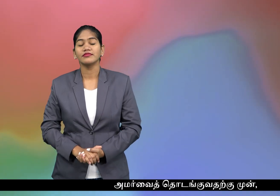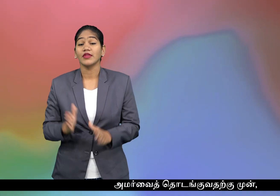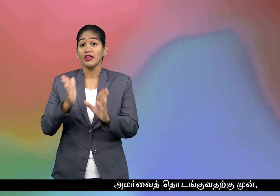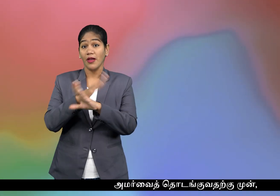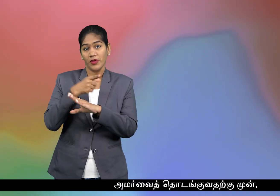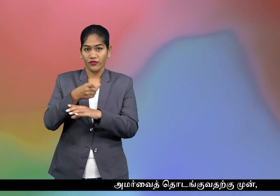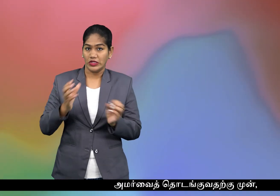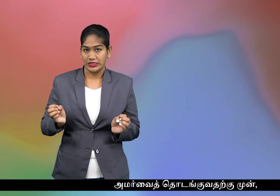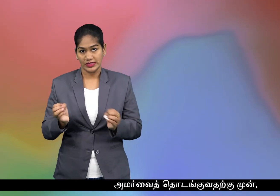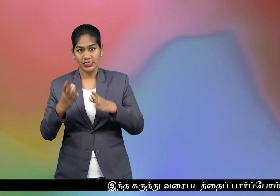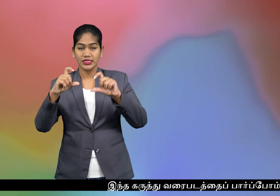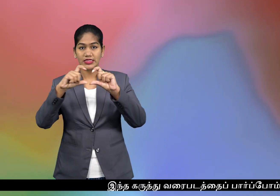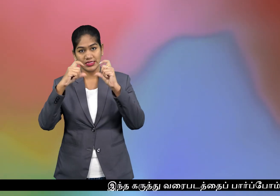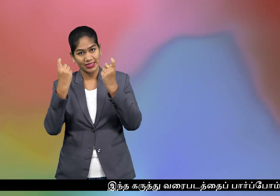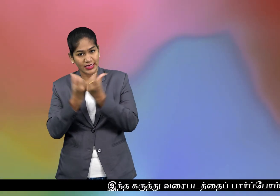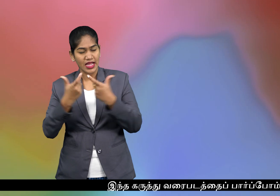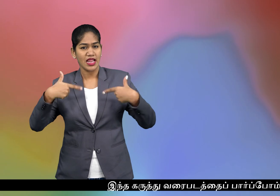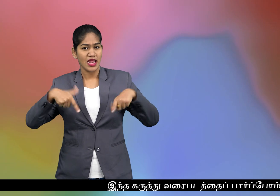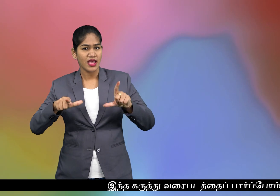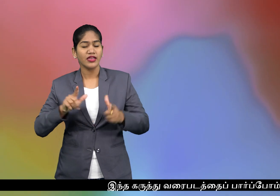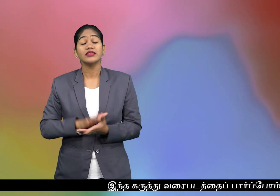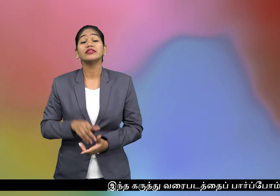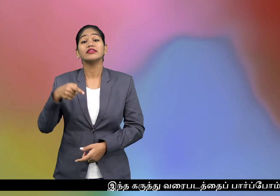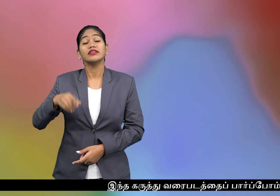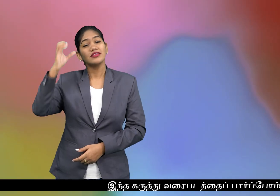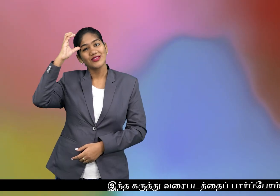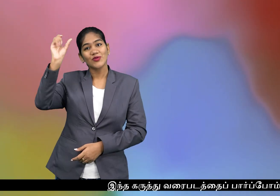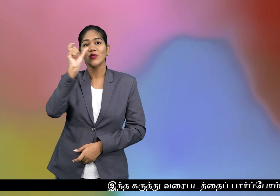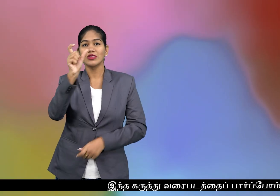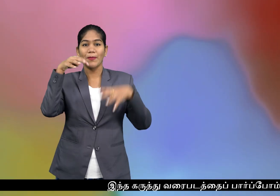அமர்வை தொடங்குவதற்கு முன் இந்த கருத்து வரைபடத்தை பார்ப்போம்.